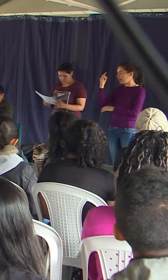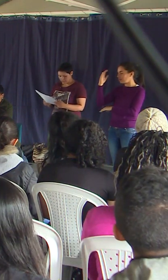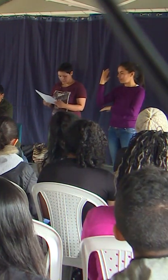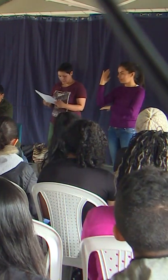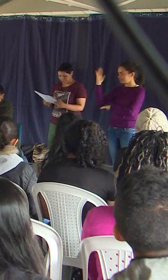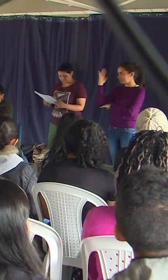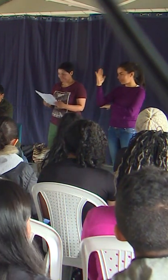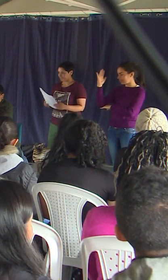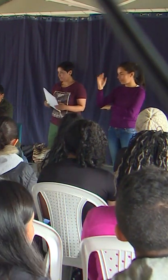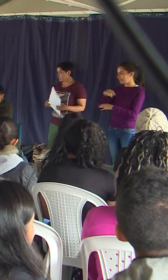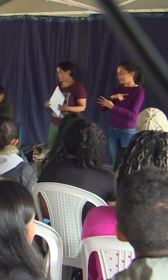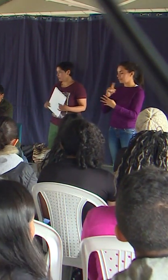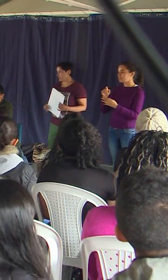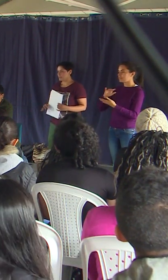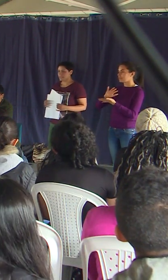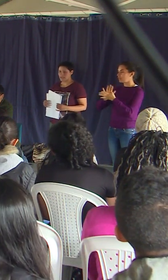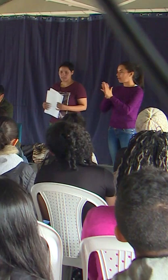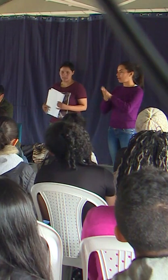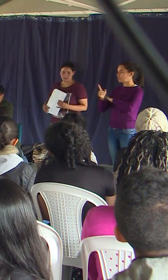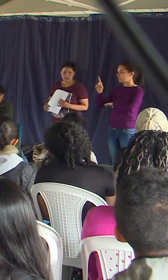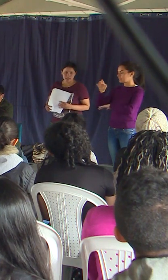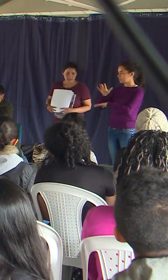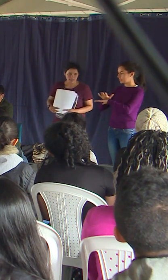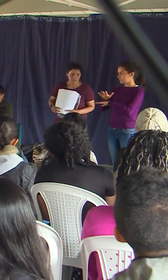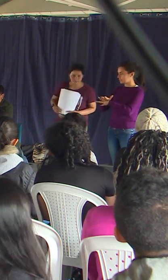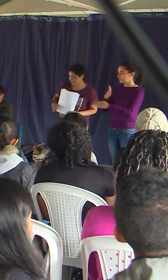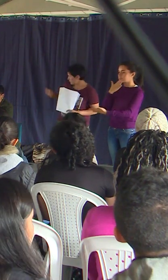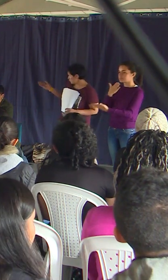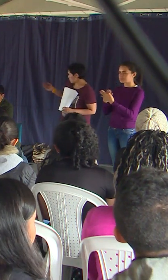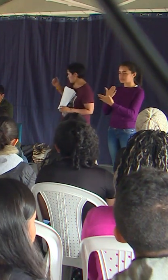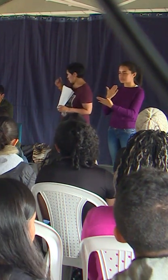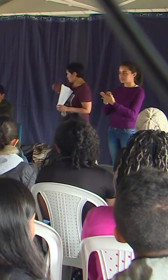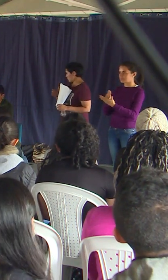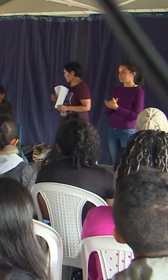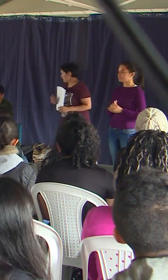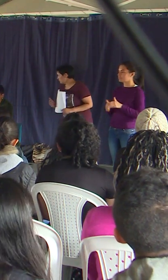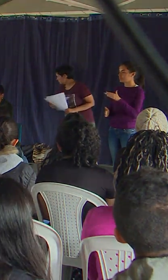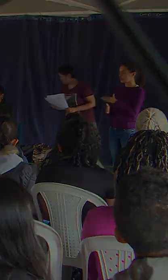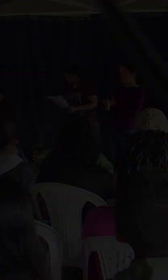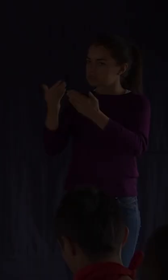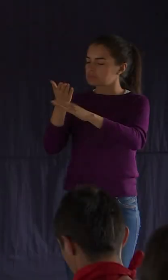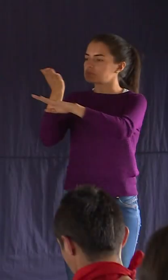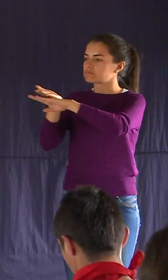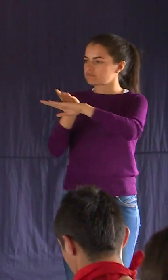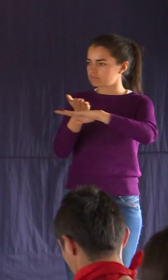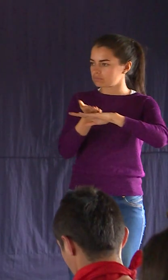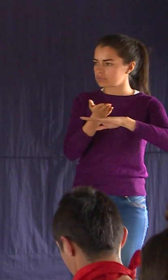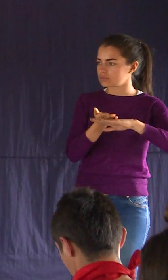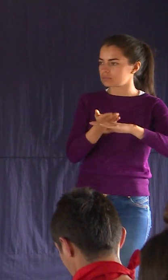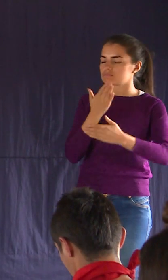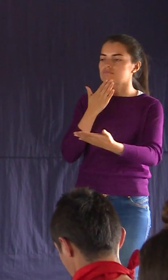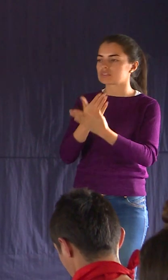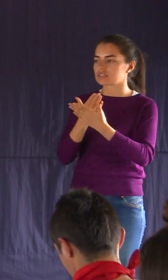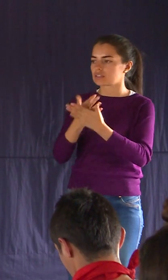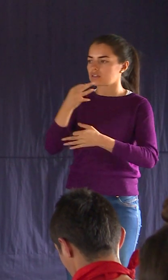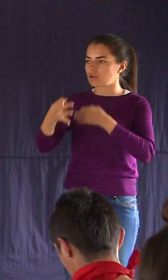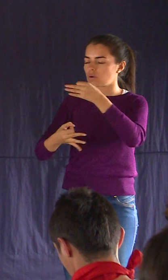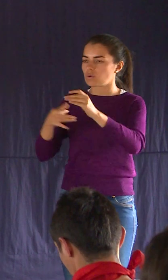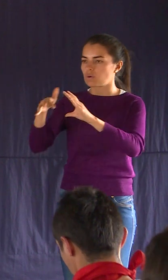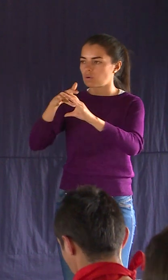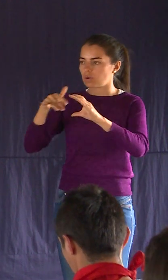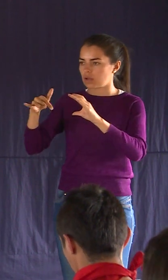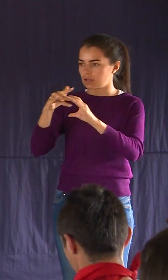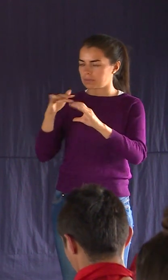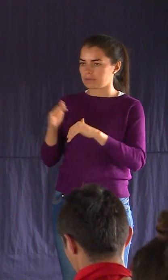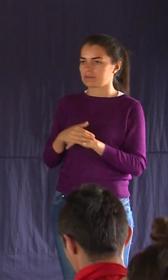las 6 de la tarde. Entonces, mil gracias y continuamos con el panel. La primera